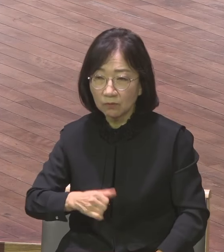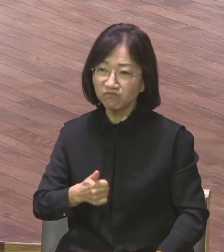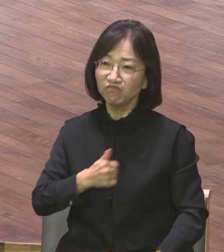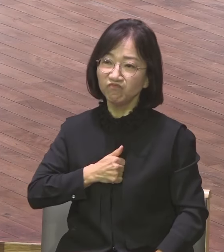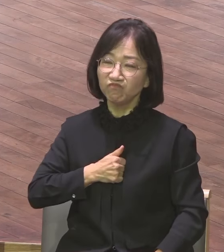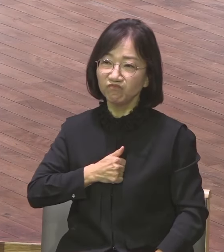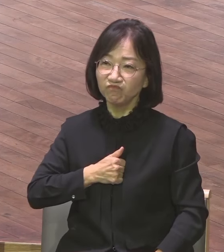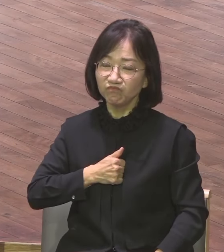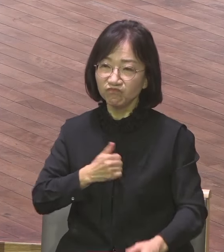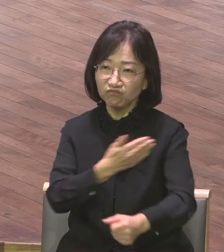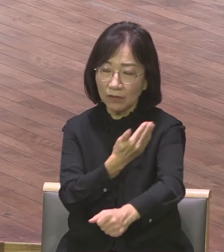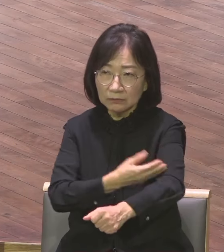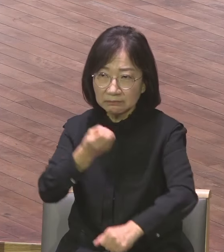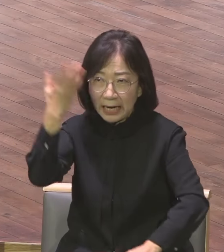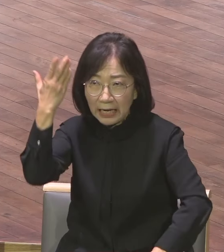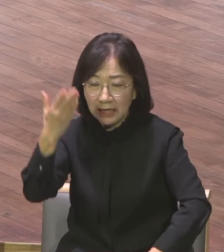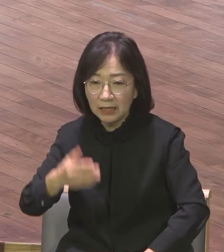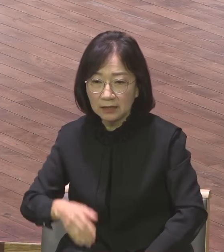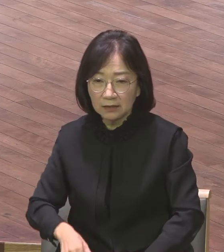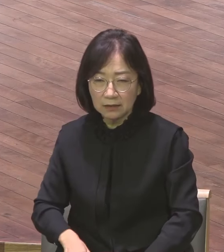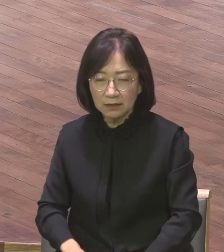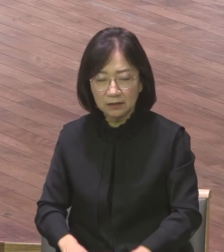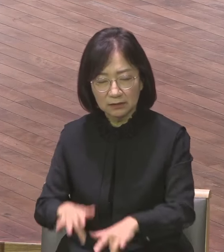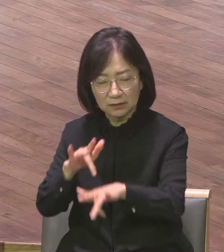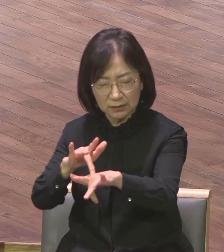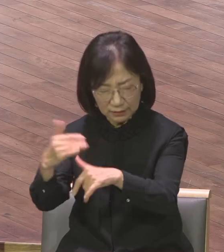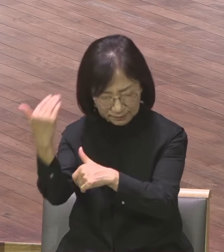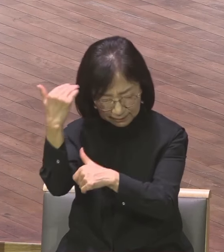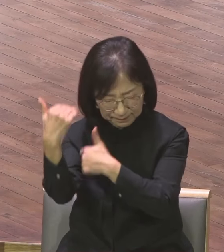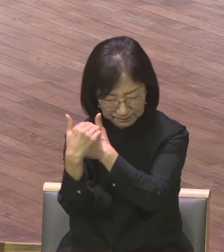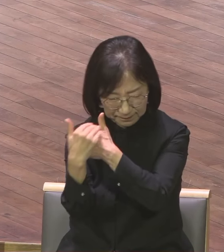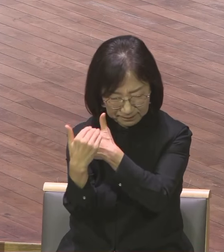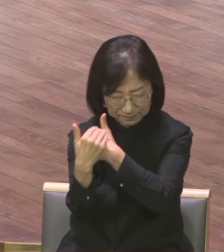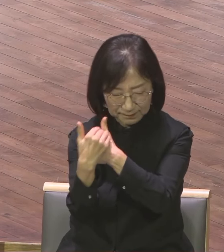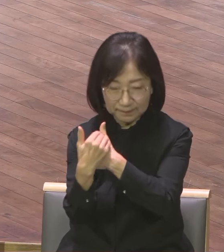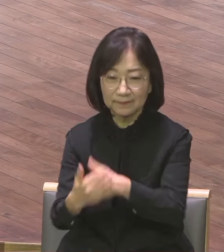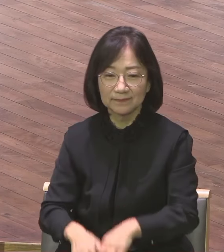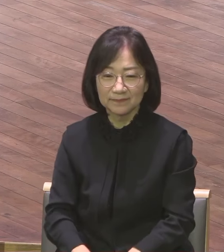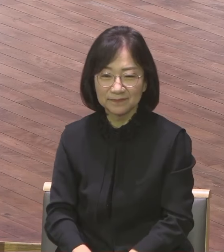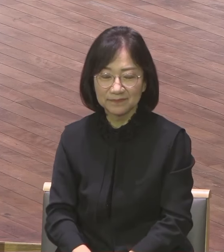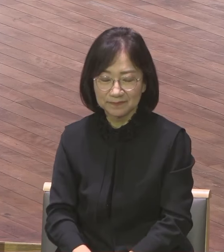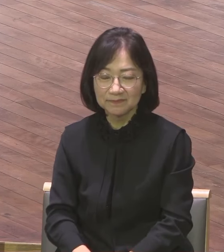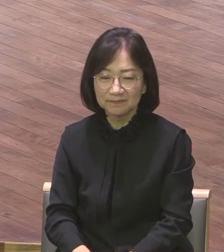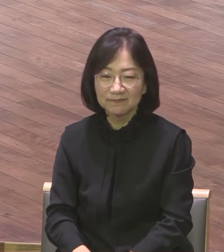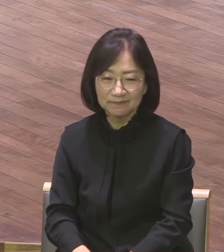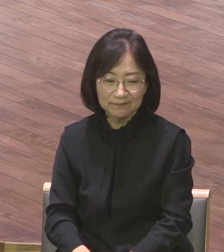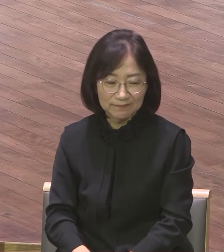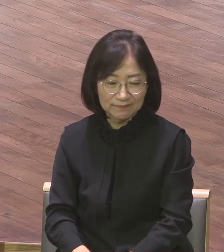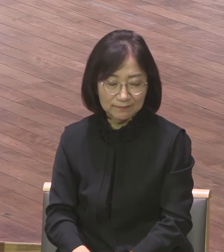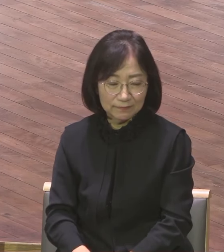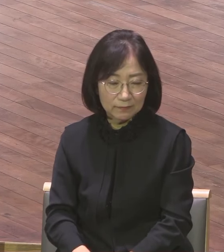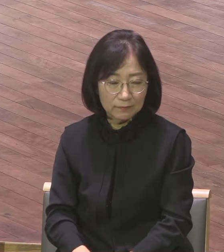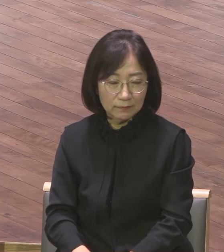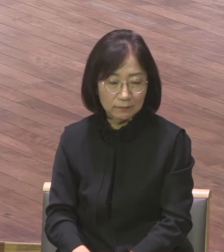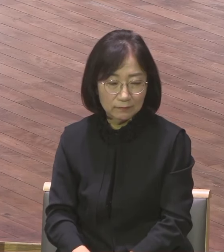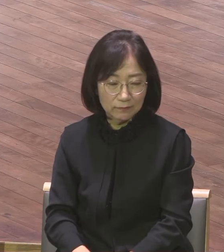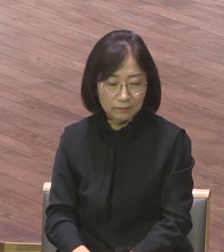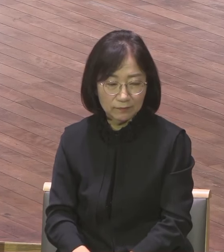누리지 못하도록. 어마어마한 신분인데 사실은 하나님의 자녀의 신분은 어마어마한 건데